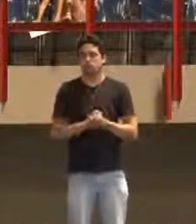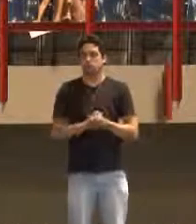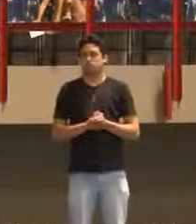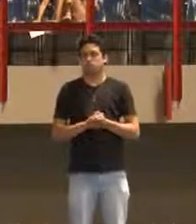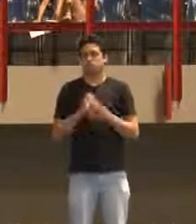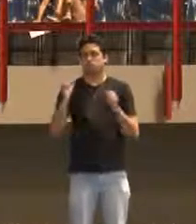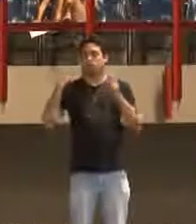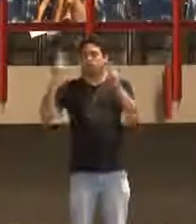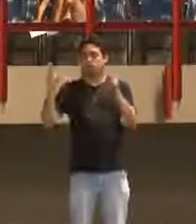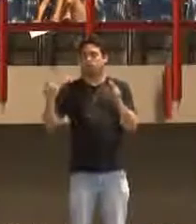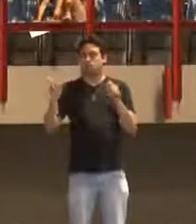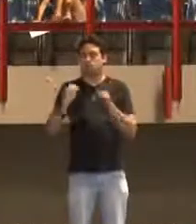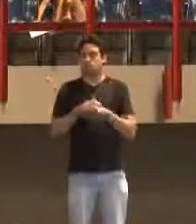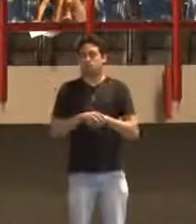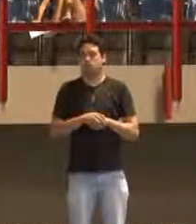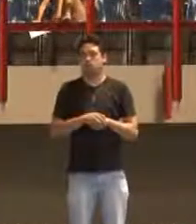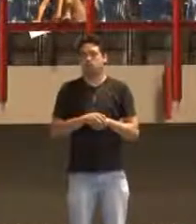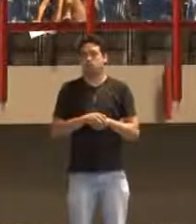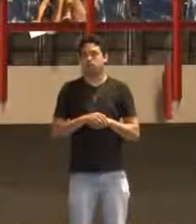Pode.